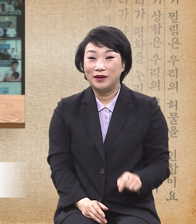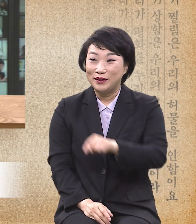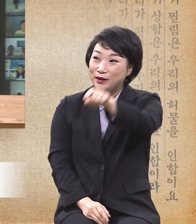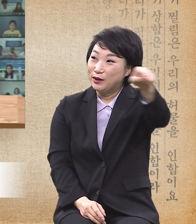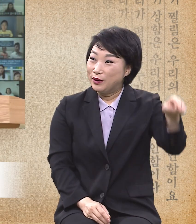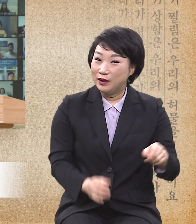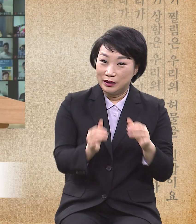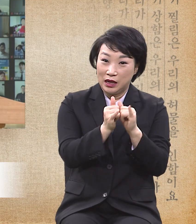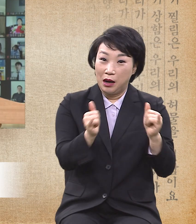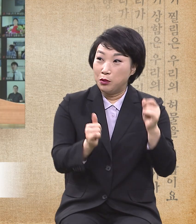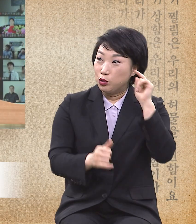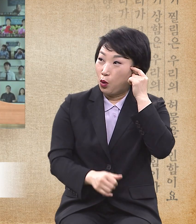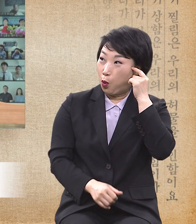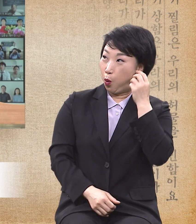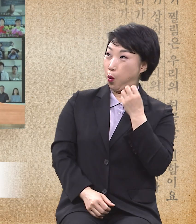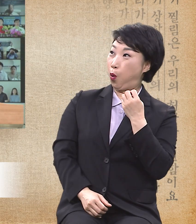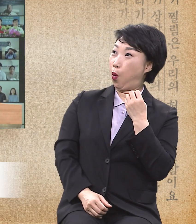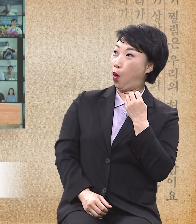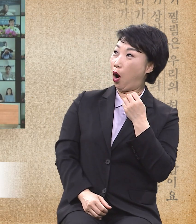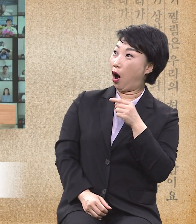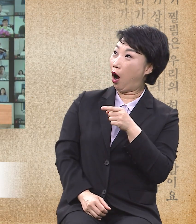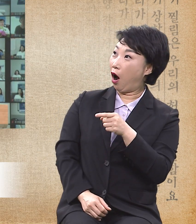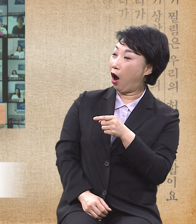자기들의 생각과 상상보다